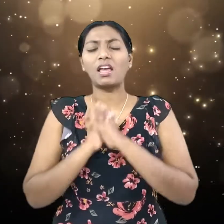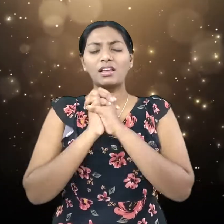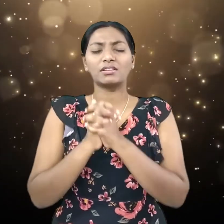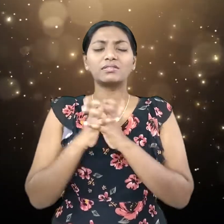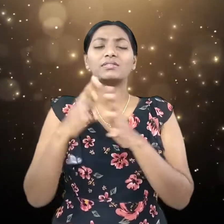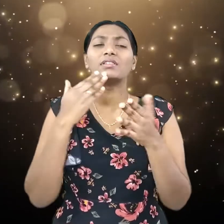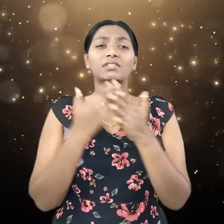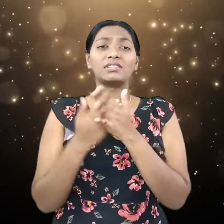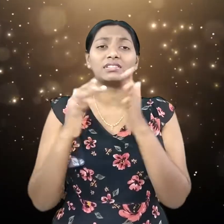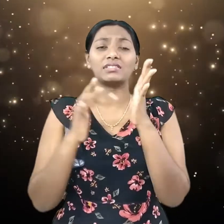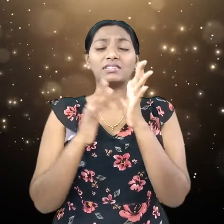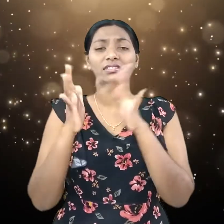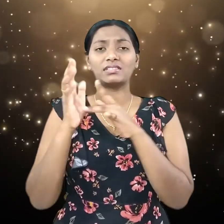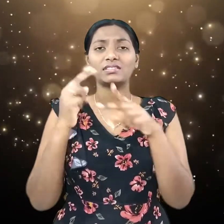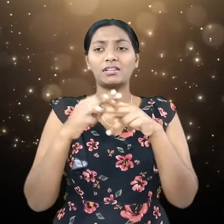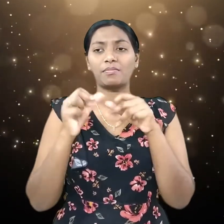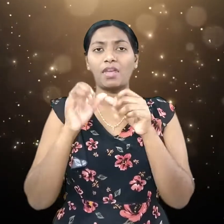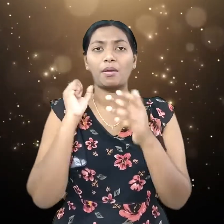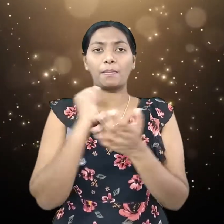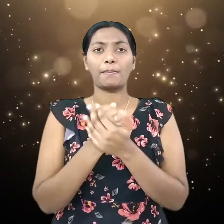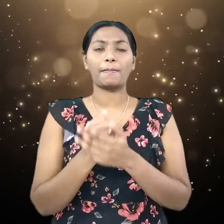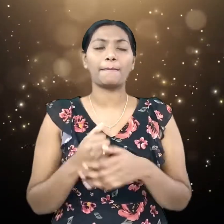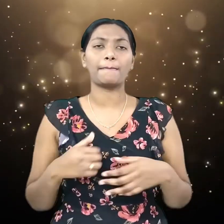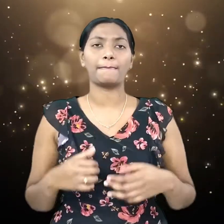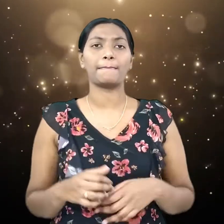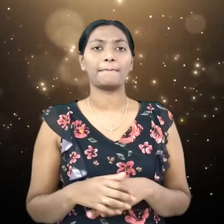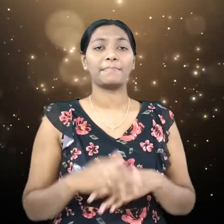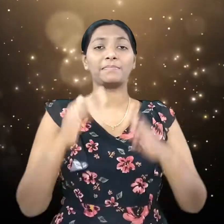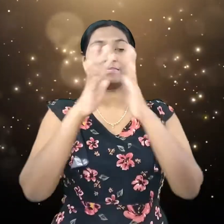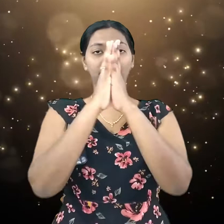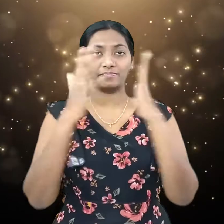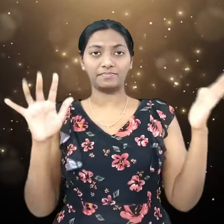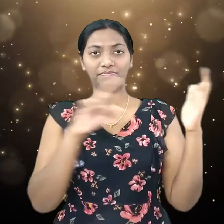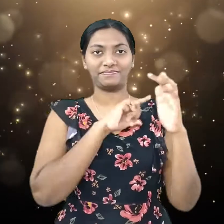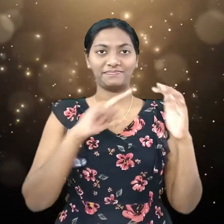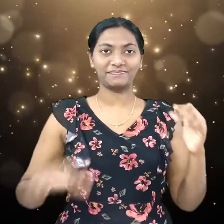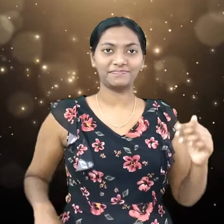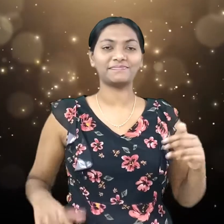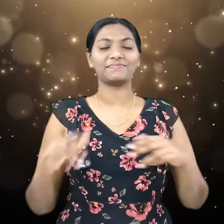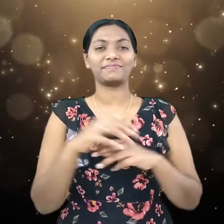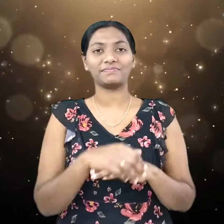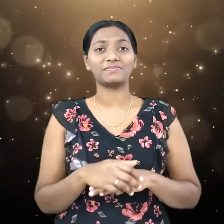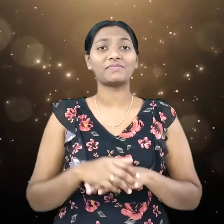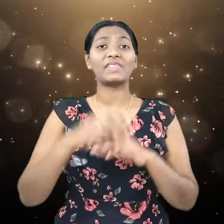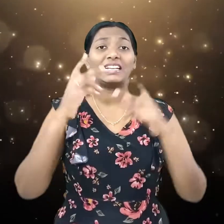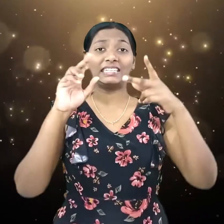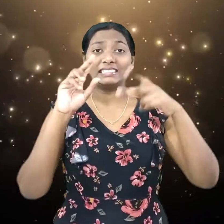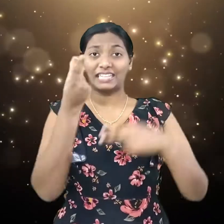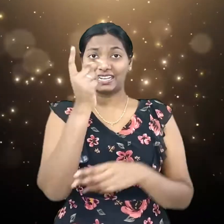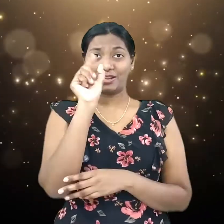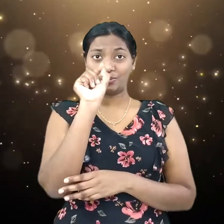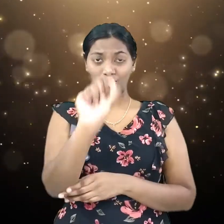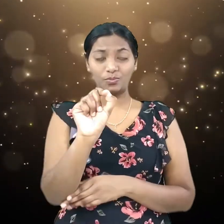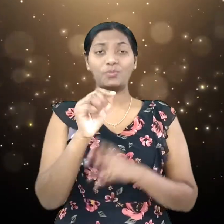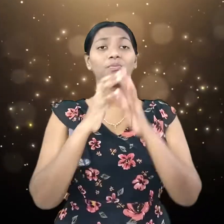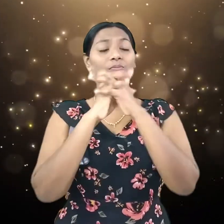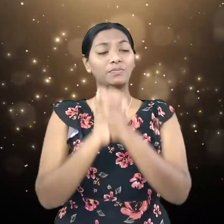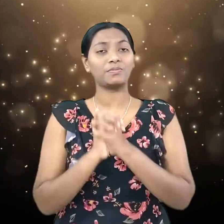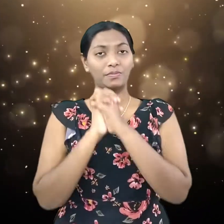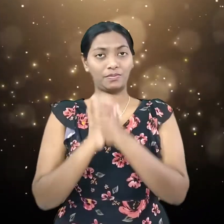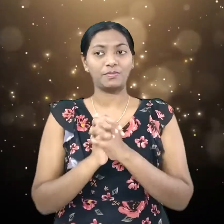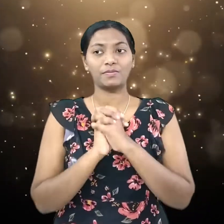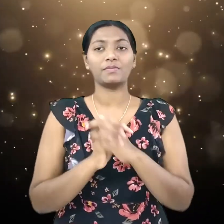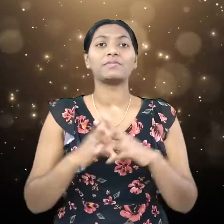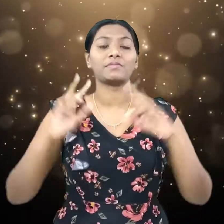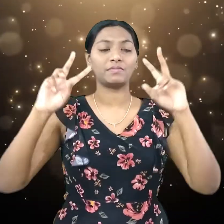इस प्रार्थना को प्रभु यीशु मसीह के नाम मांगते हैं, आमेन। हालेलुया, प्रेज द लॉर्ड। आज का हमारा दूसरा प्रेयर पॉइंट है,